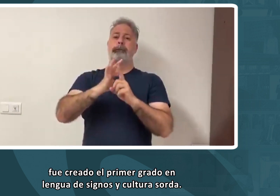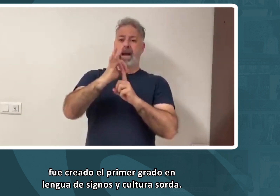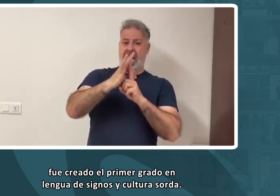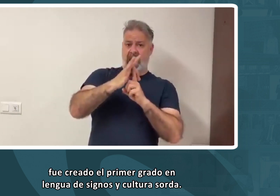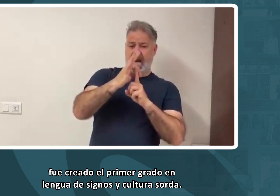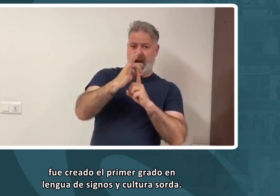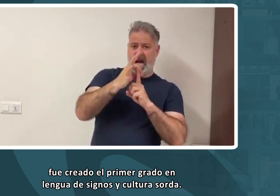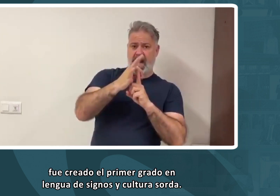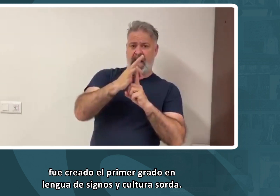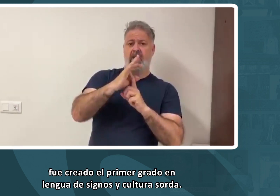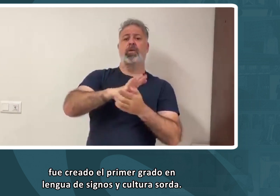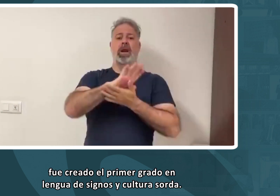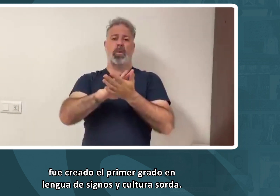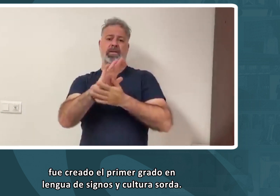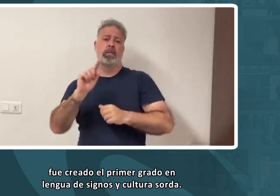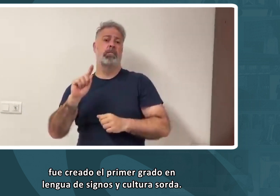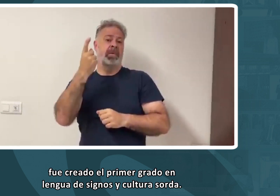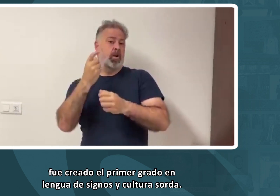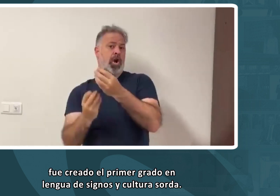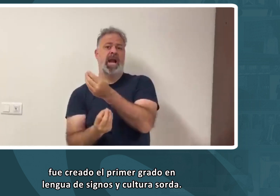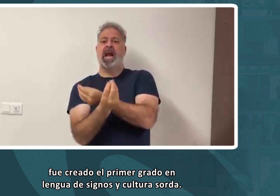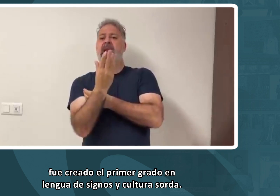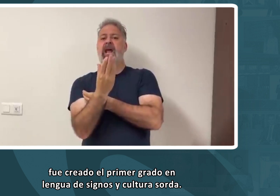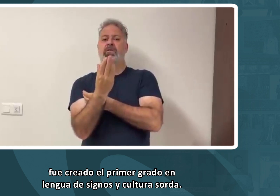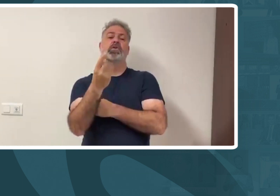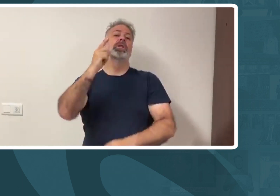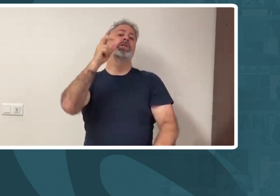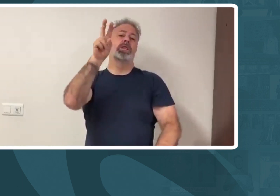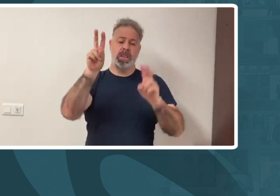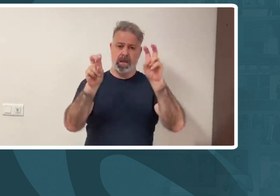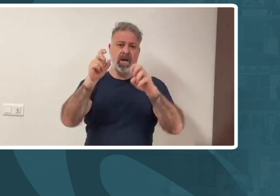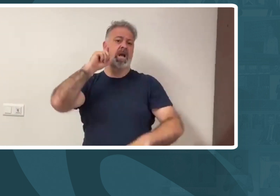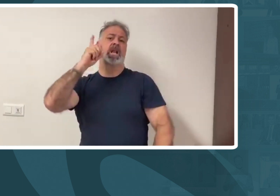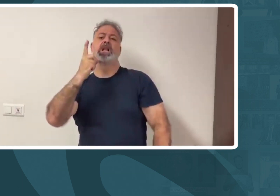fue creado el primer grado en lengua de signos y cultura sorda.